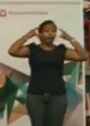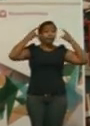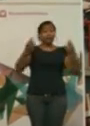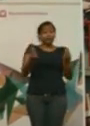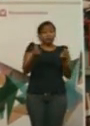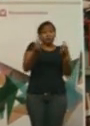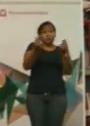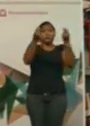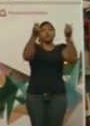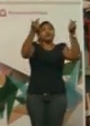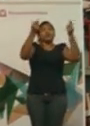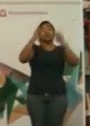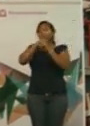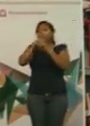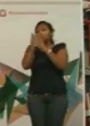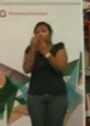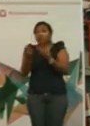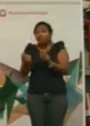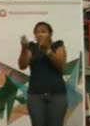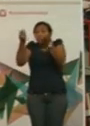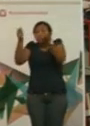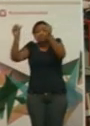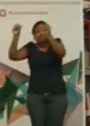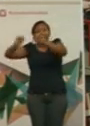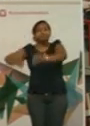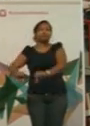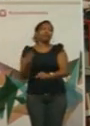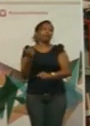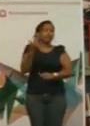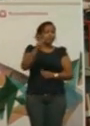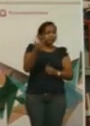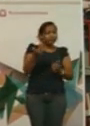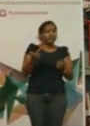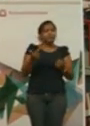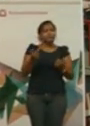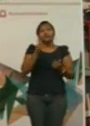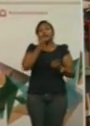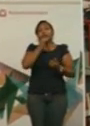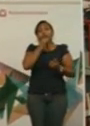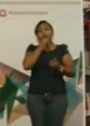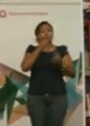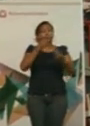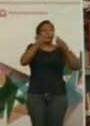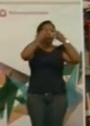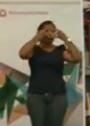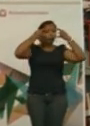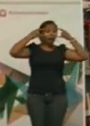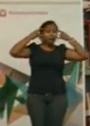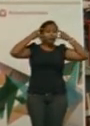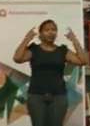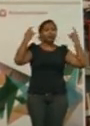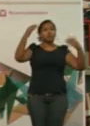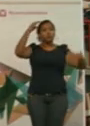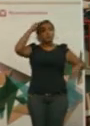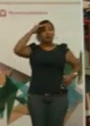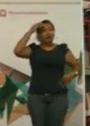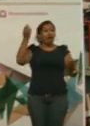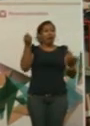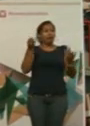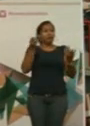mas o socialismo não ganha. Porque se você tem que sustentar exércitos no mundo todo, se você tem que fazer